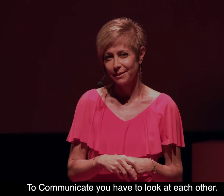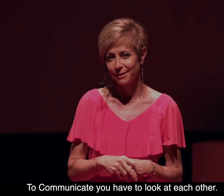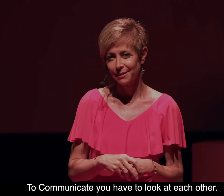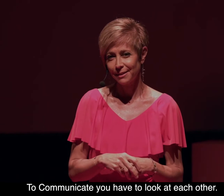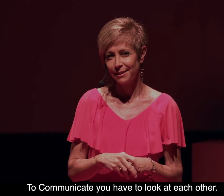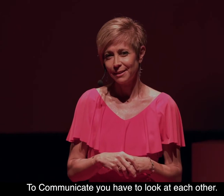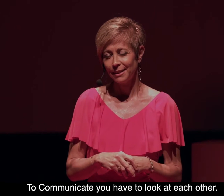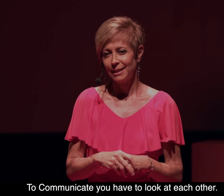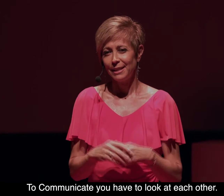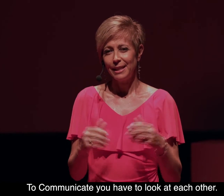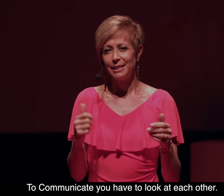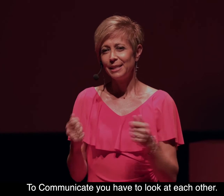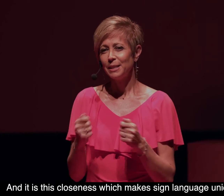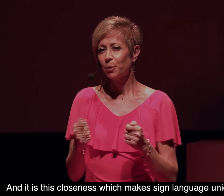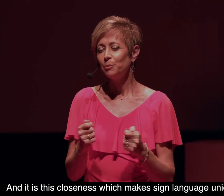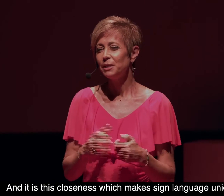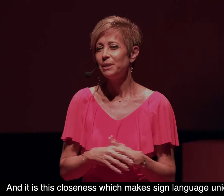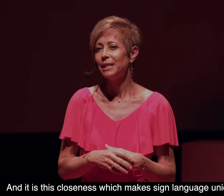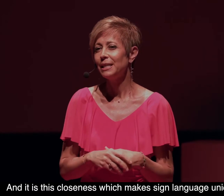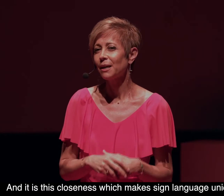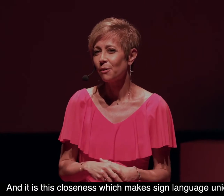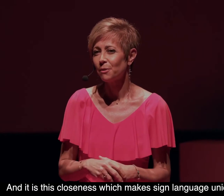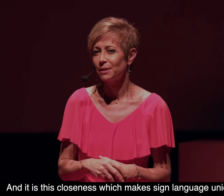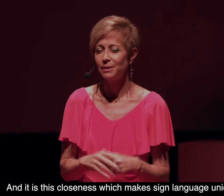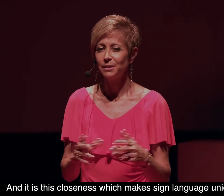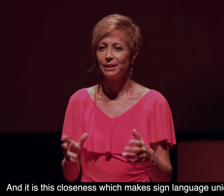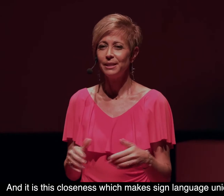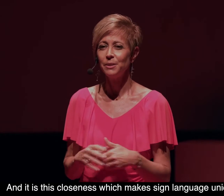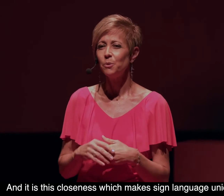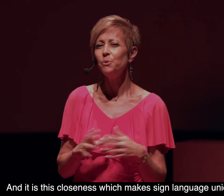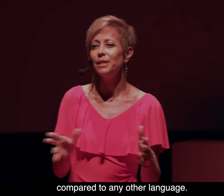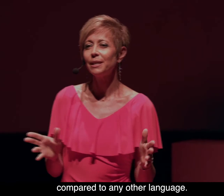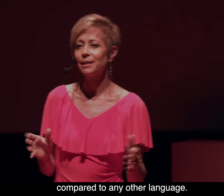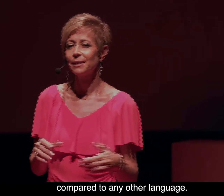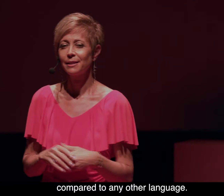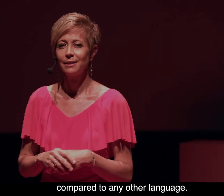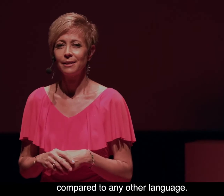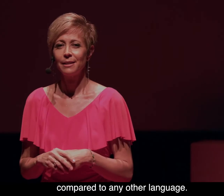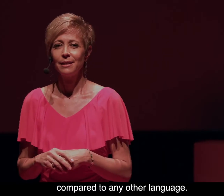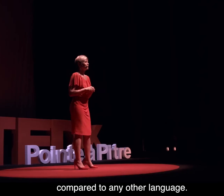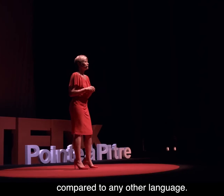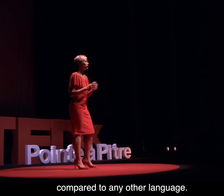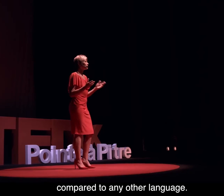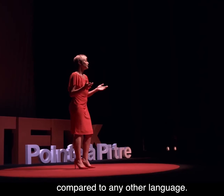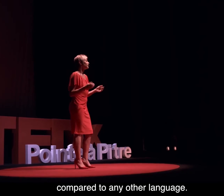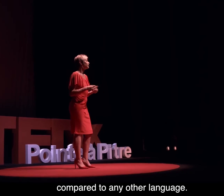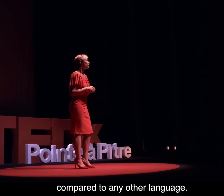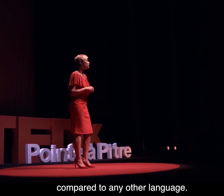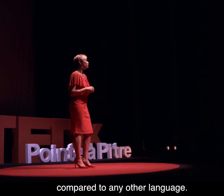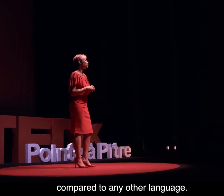regard. Et c'est cette promiscuité qui rend la langue des signes unique, sans égal avec aucune